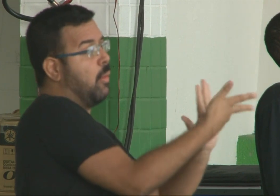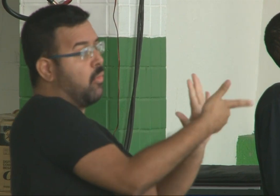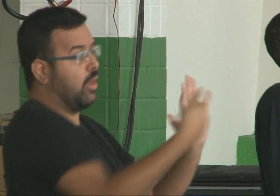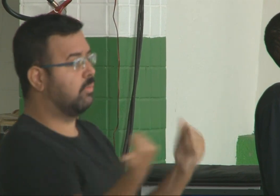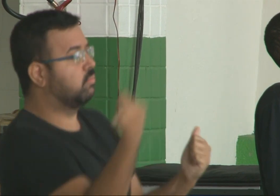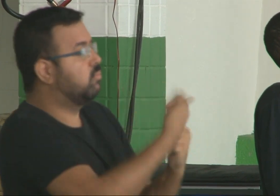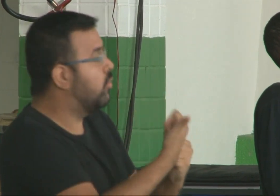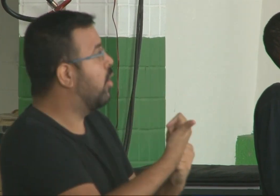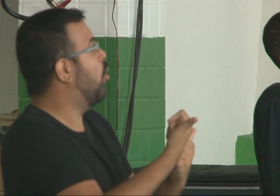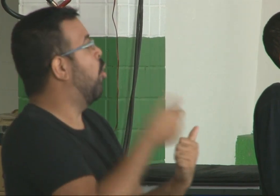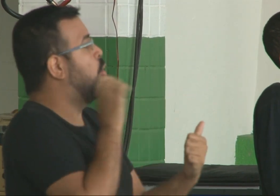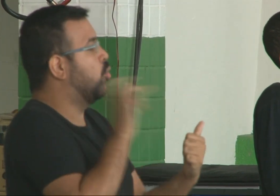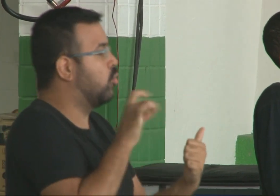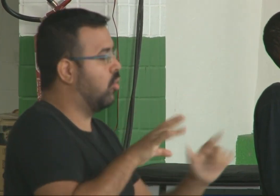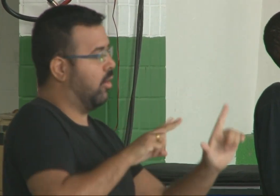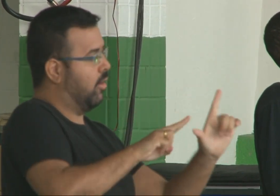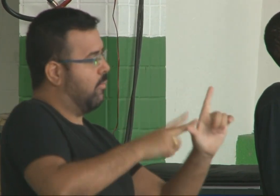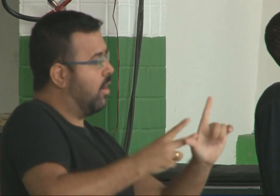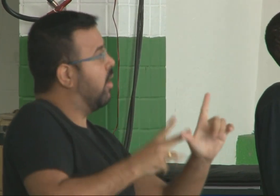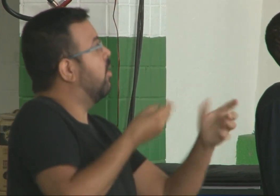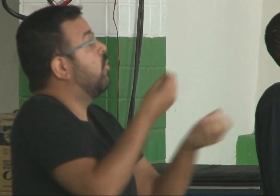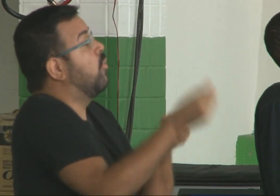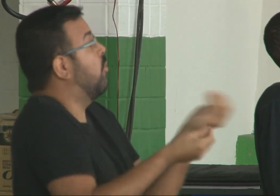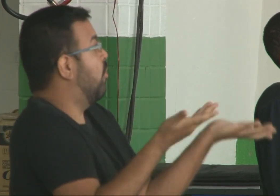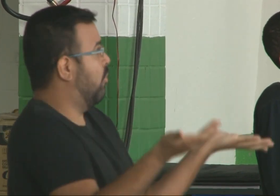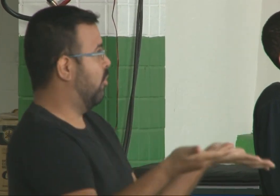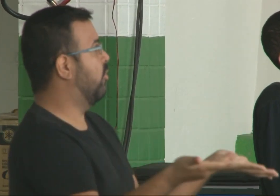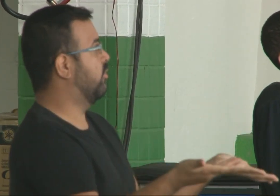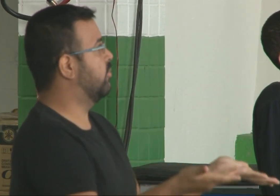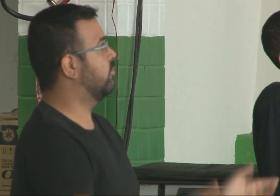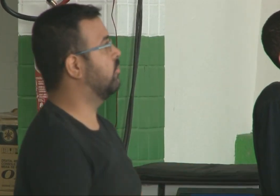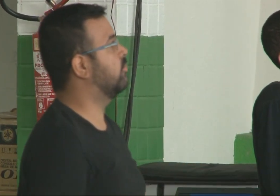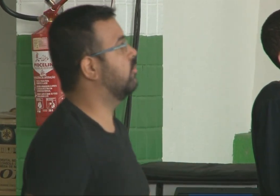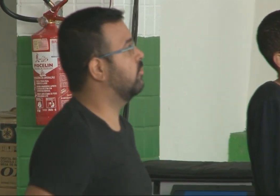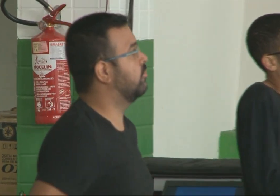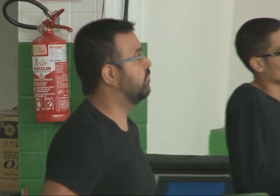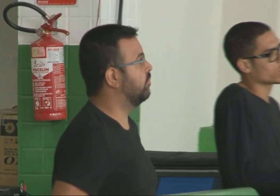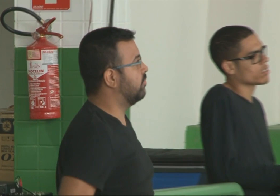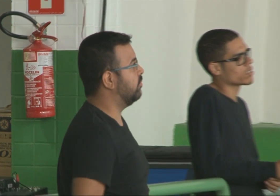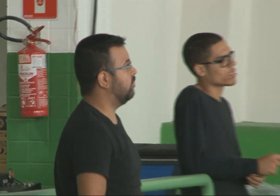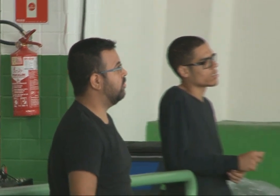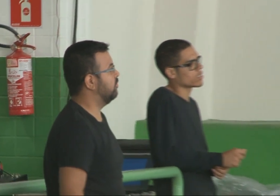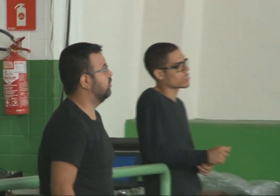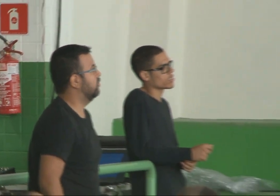proposta? Como que seria avaliada a fluência? Só nível superior ou só bacharelado na Brasília? Como seria?